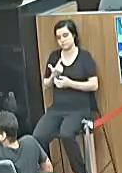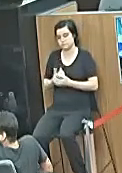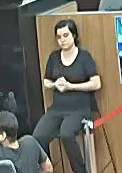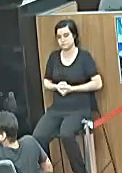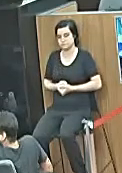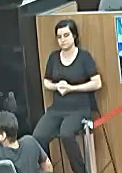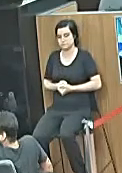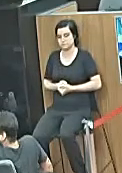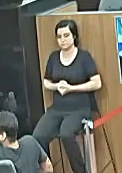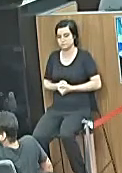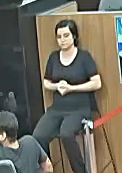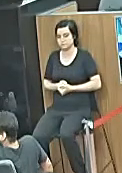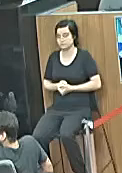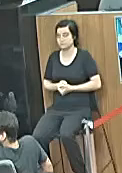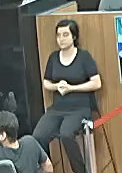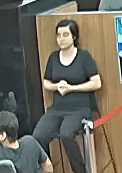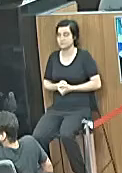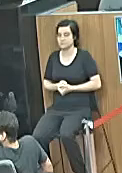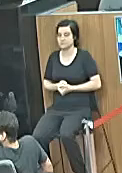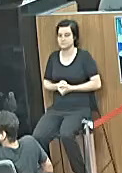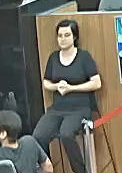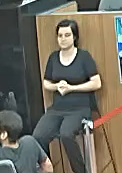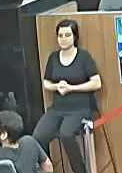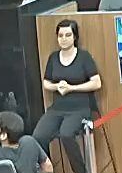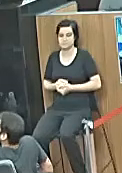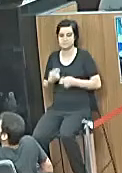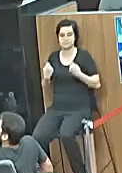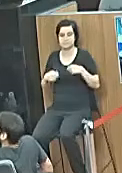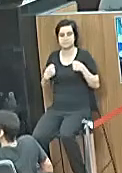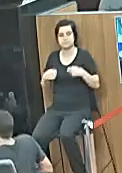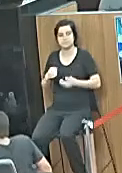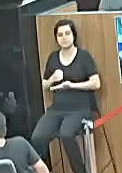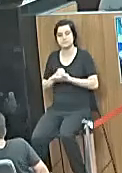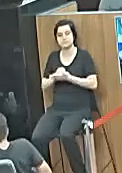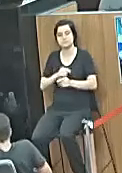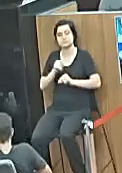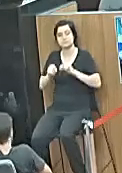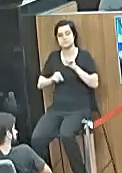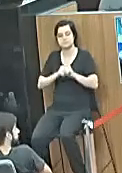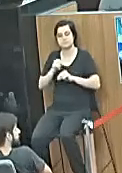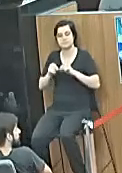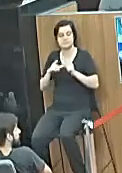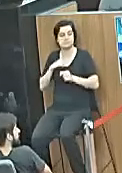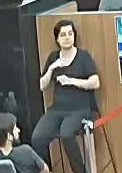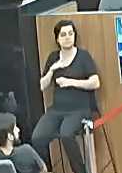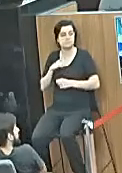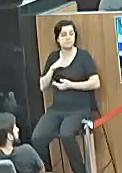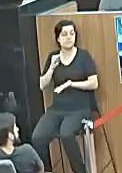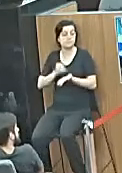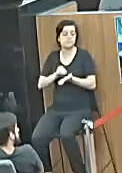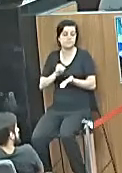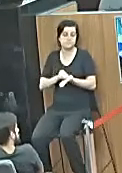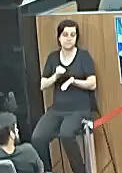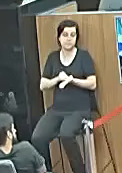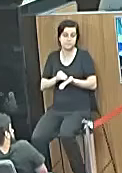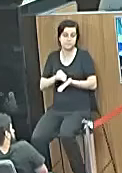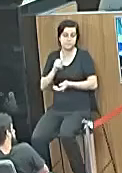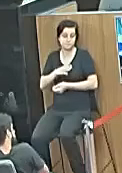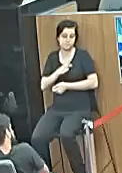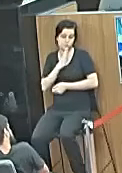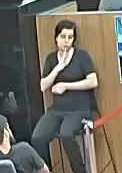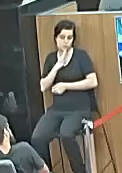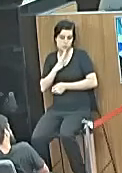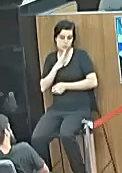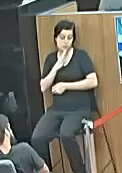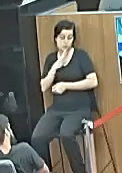isso a gente precisa de investimento não é o que a gente percebeu é foi uma lacuna em relação à aê se essa área no